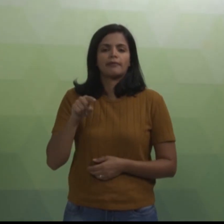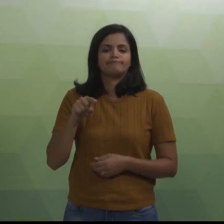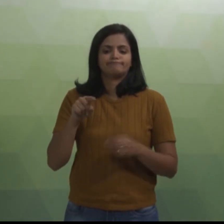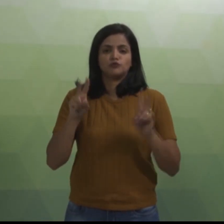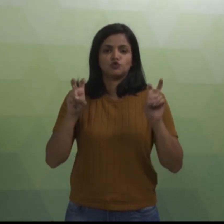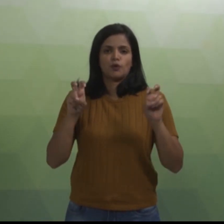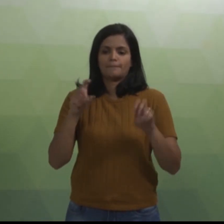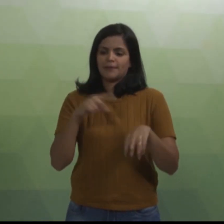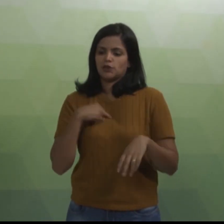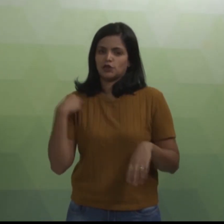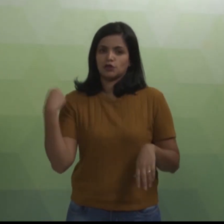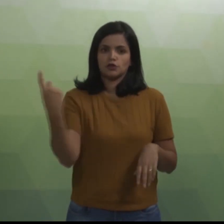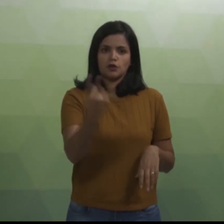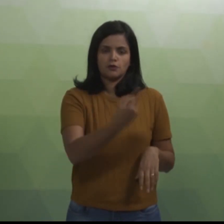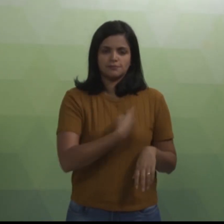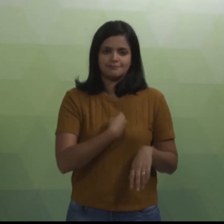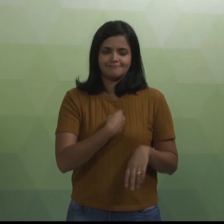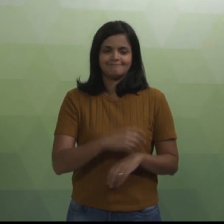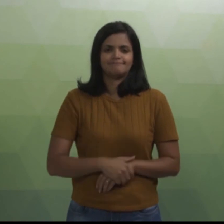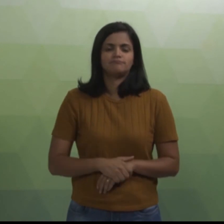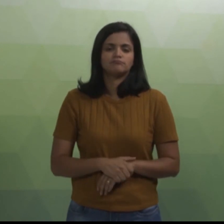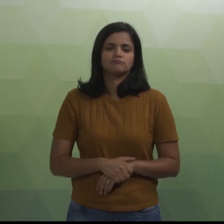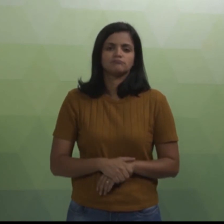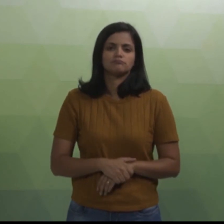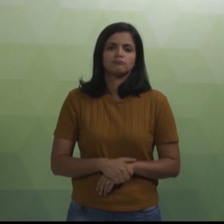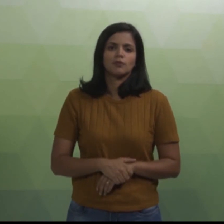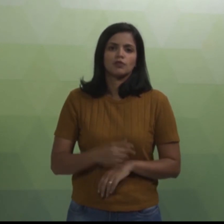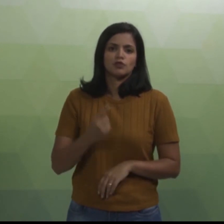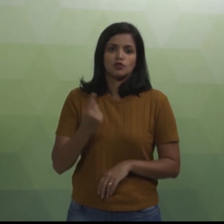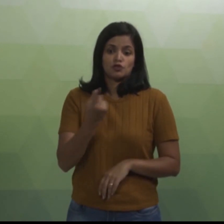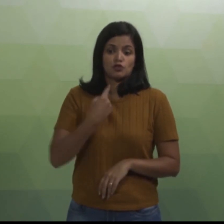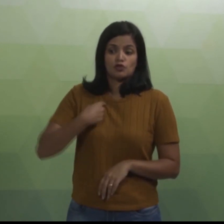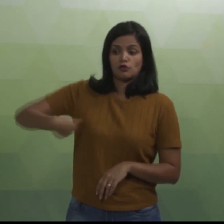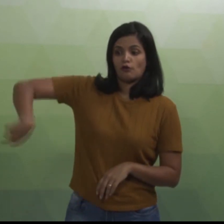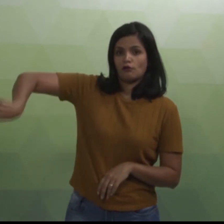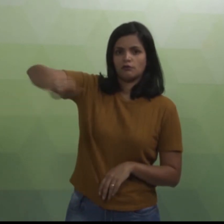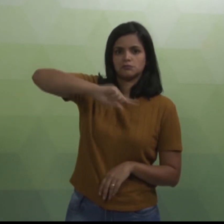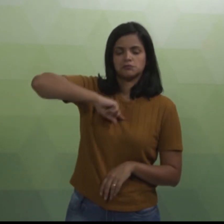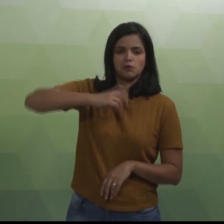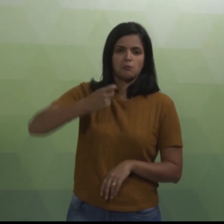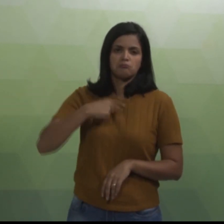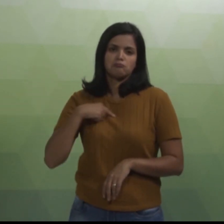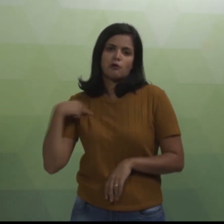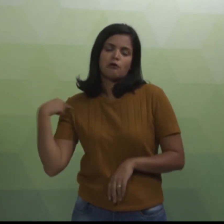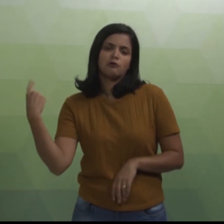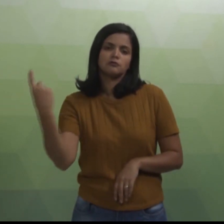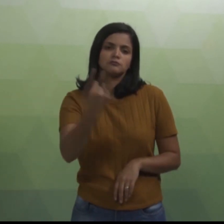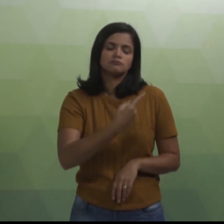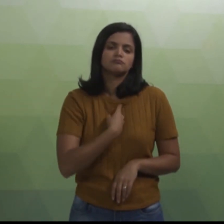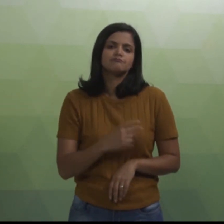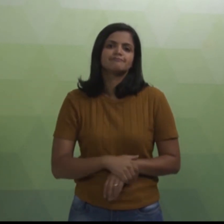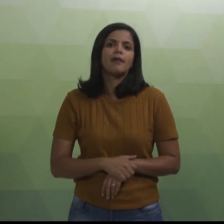Bom, e agora vamos falar sobre o pronome nós. Assim ou